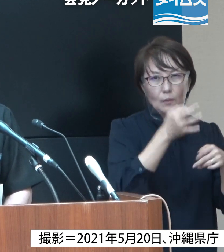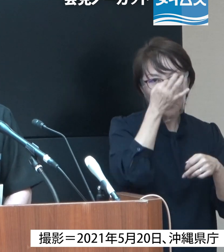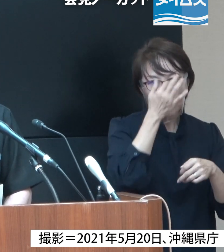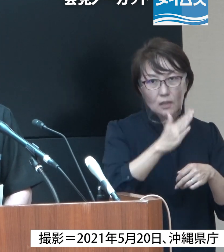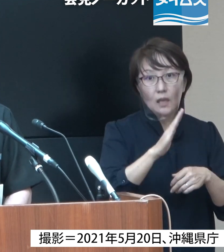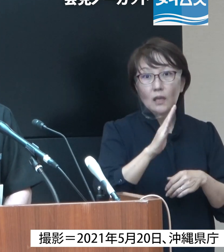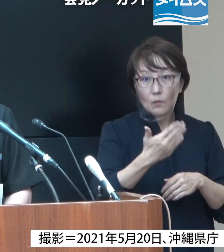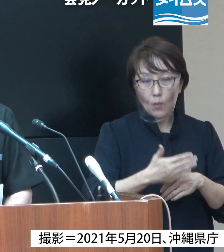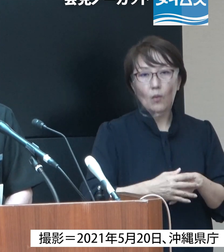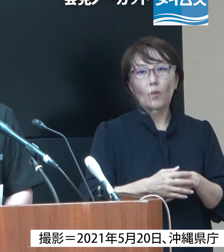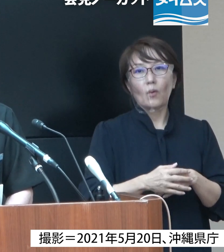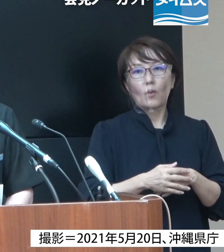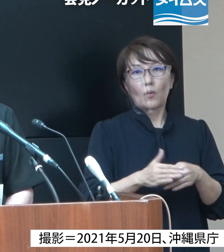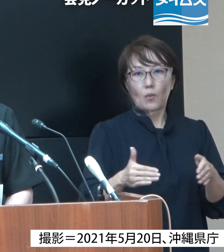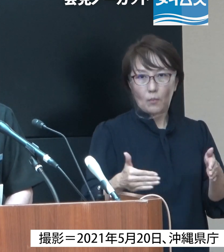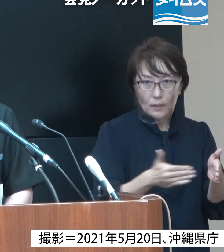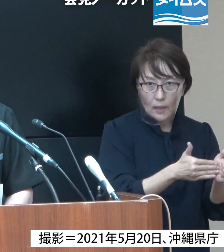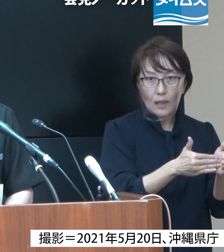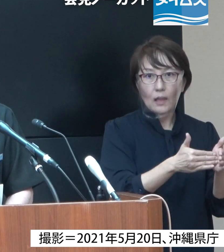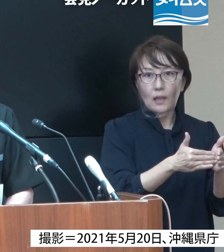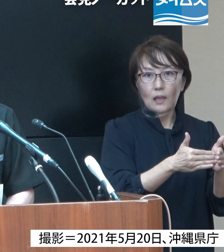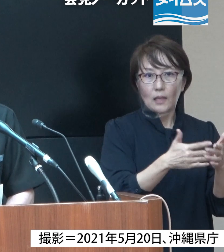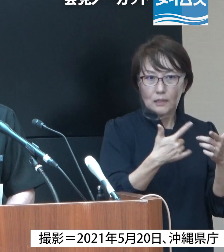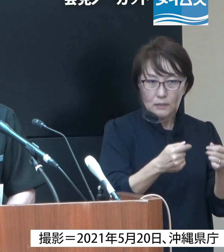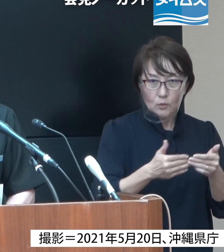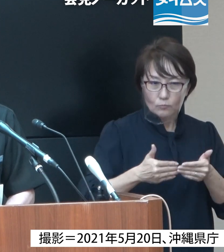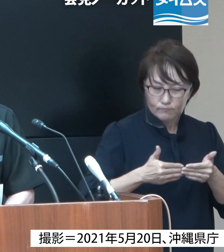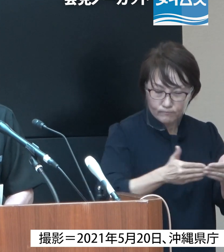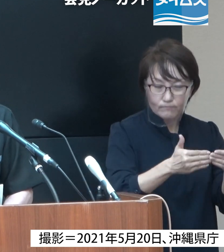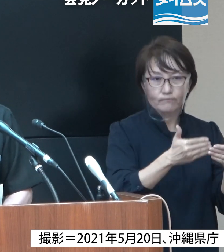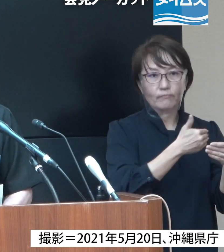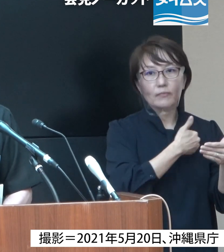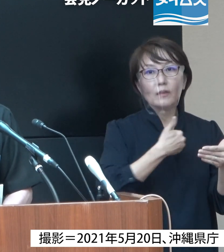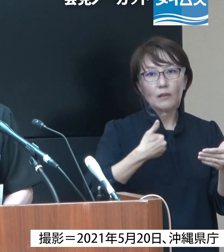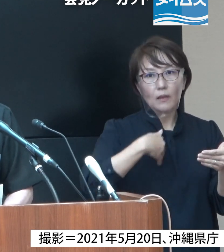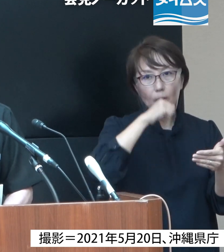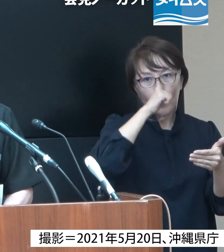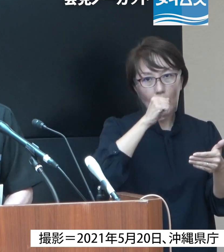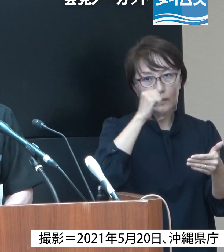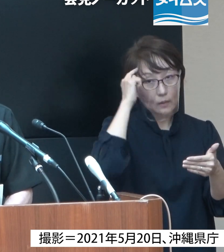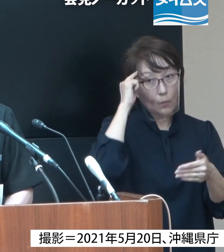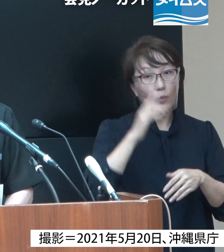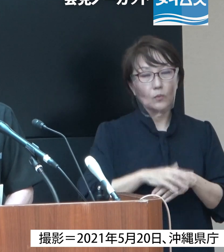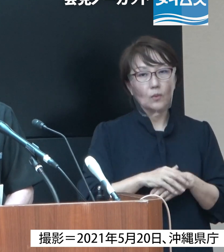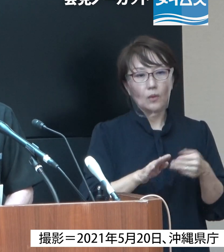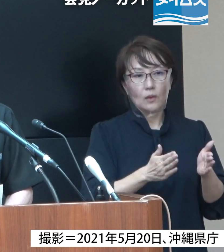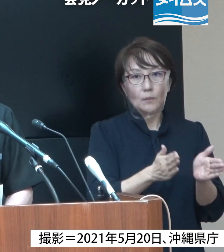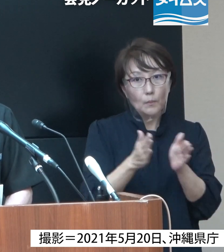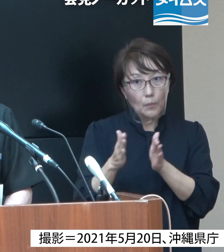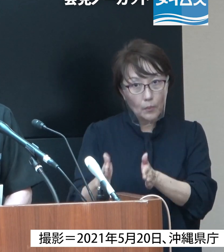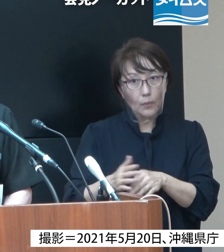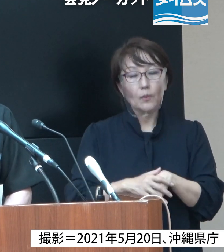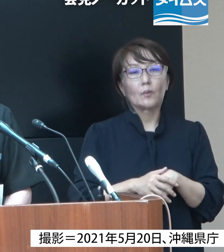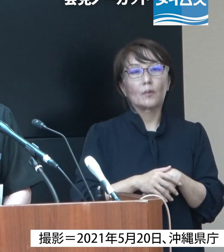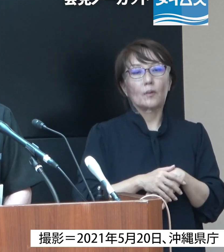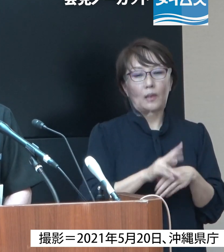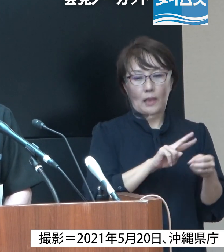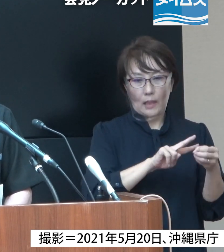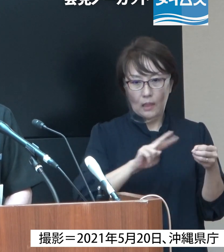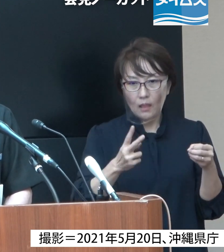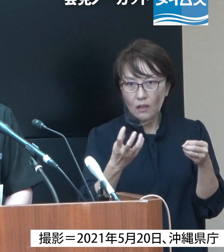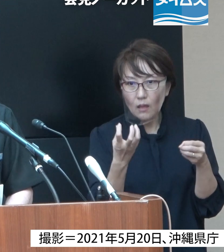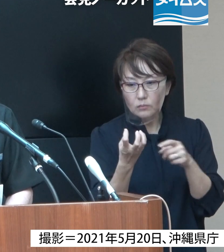が、ここまで、しっかりと進められてよかったのではないかと思います。他方でこの変異株